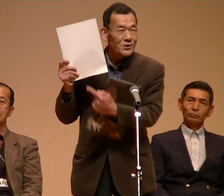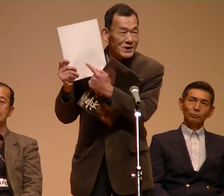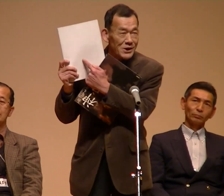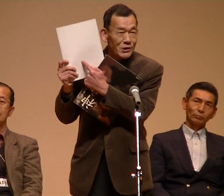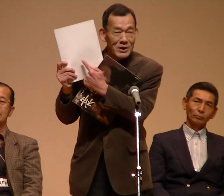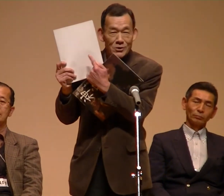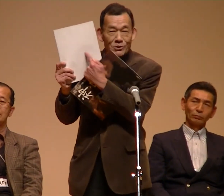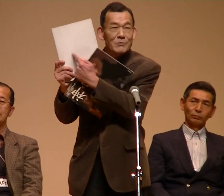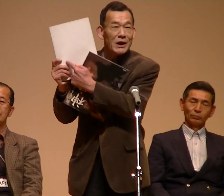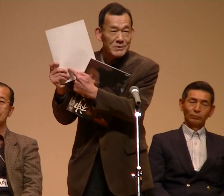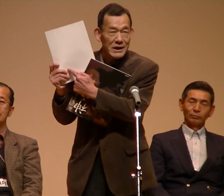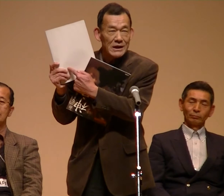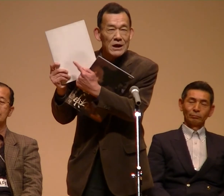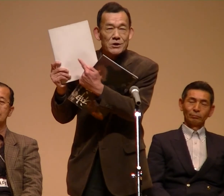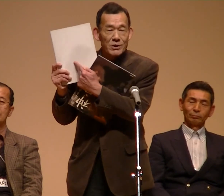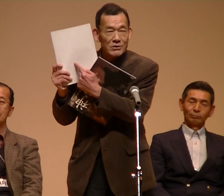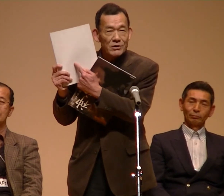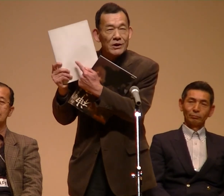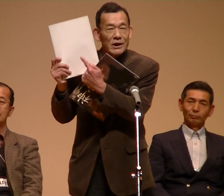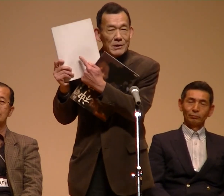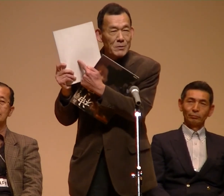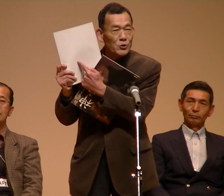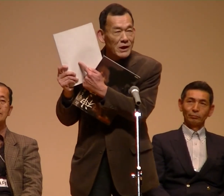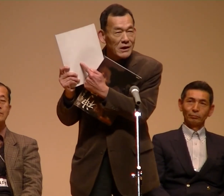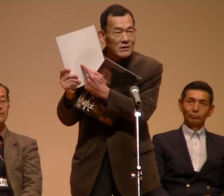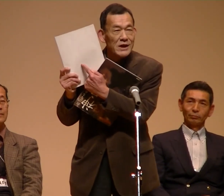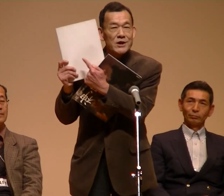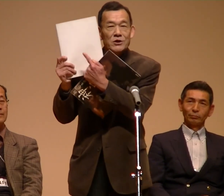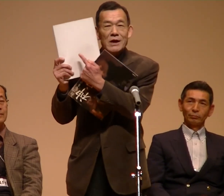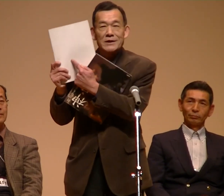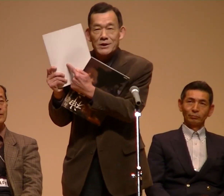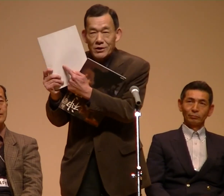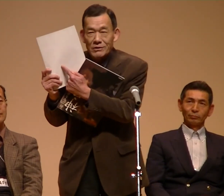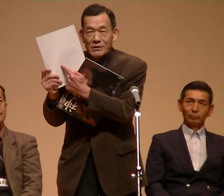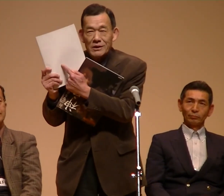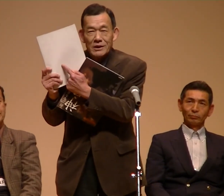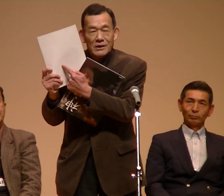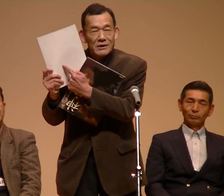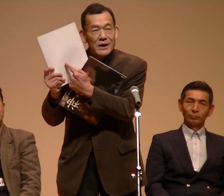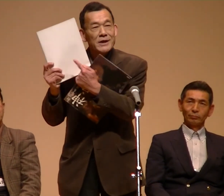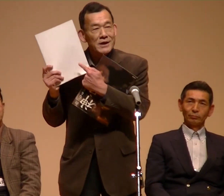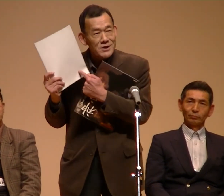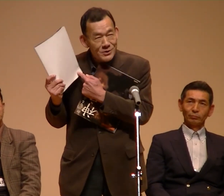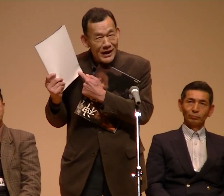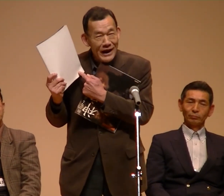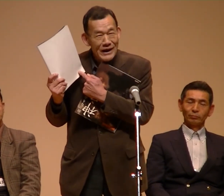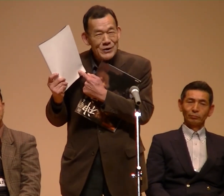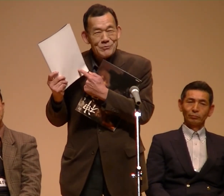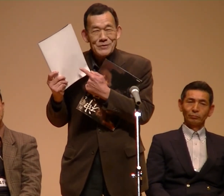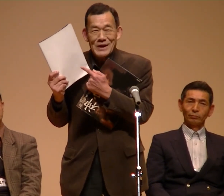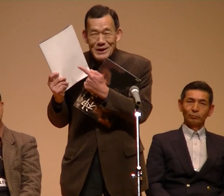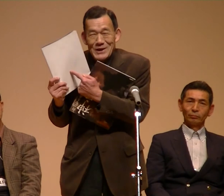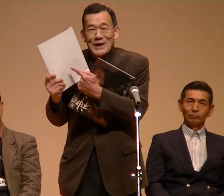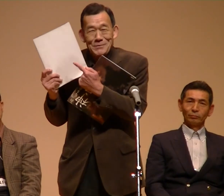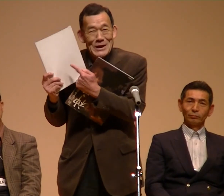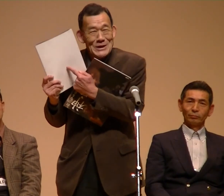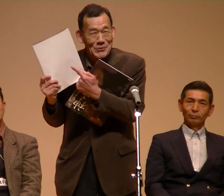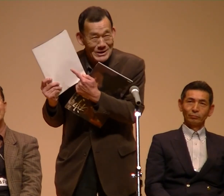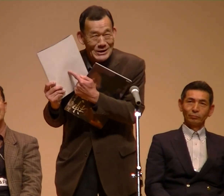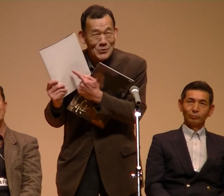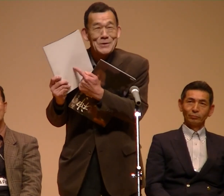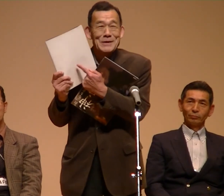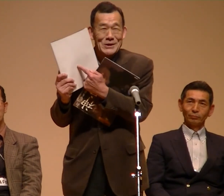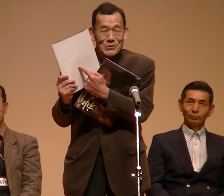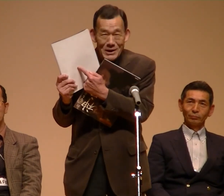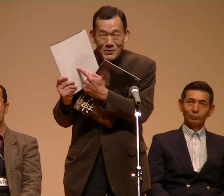もっとすごい惨状がまた載るかもわかります。それと今問題になっている原子力発電所、電気屋ですのでできれば電気